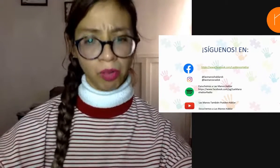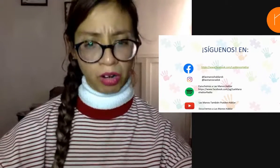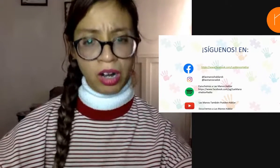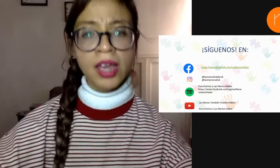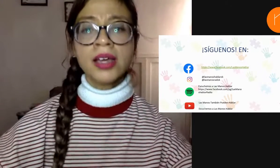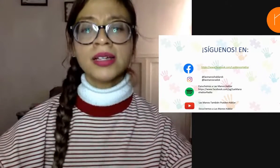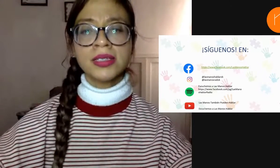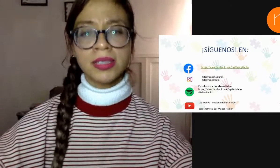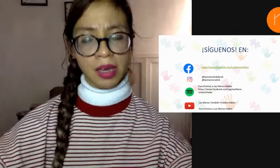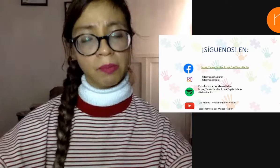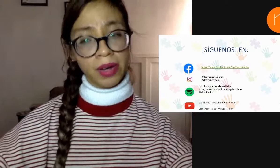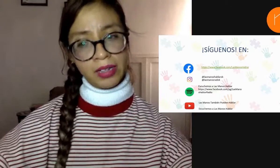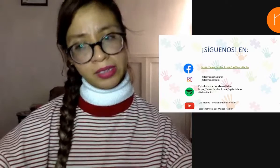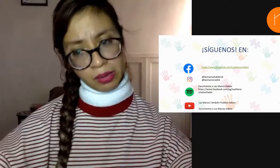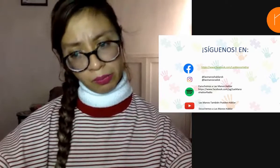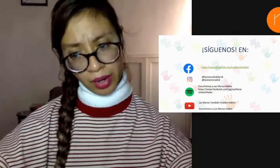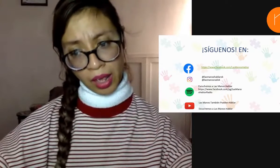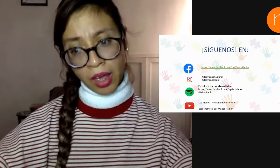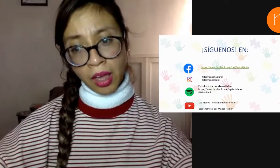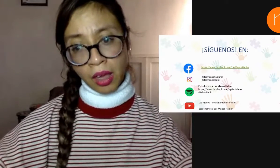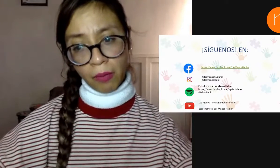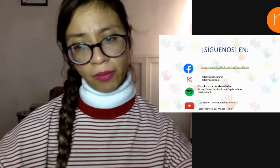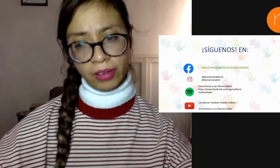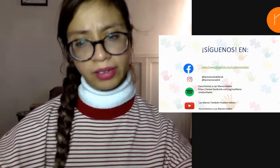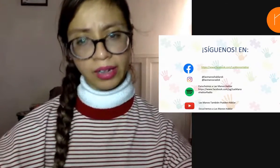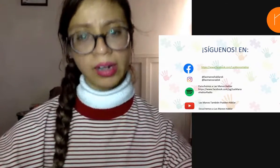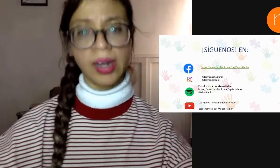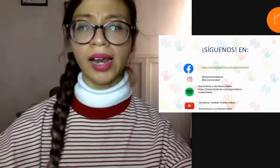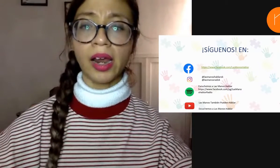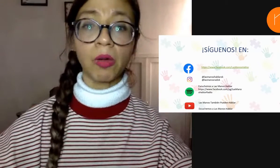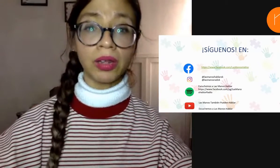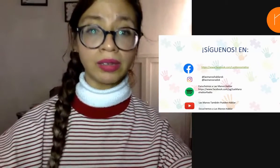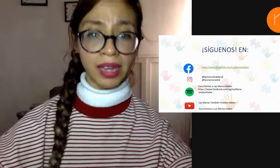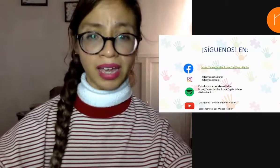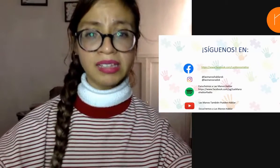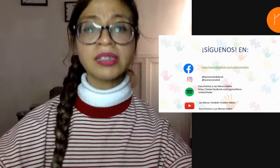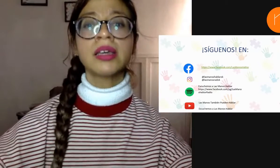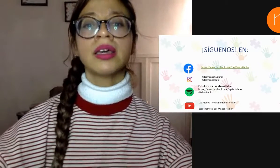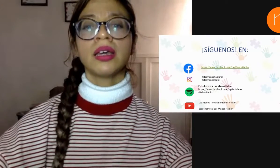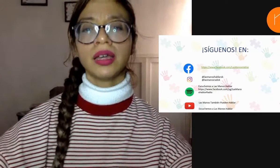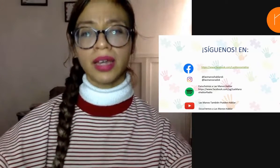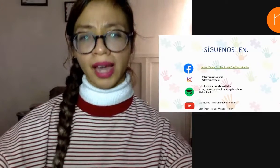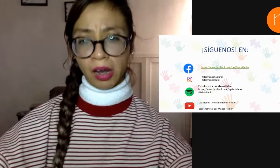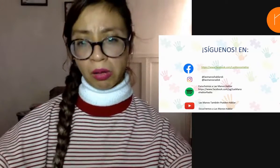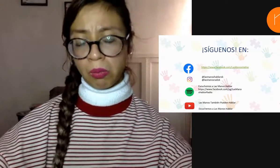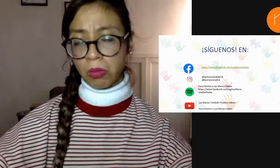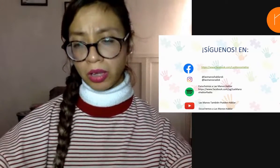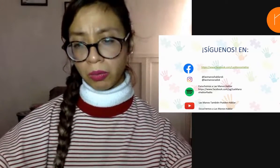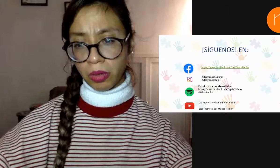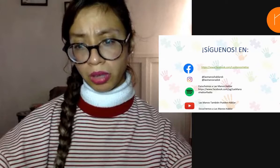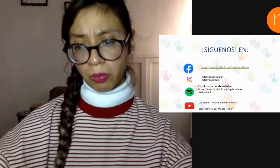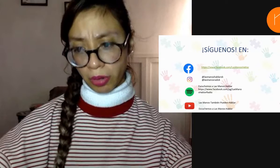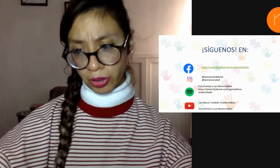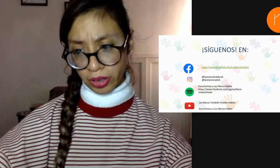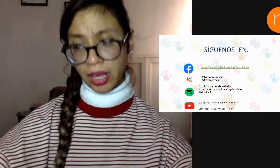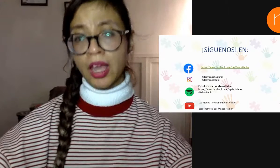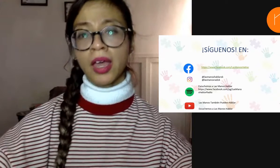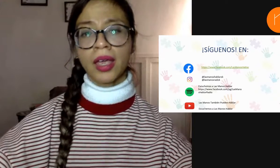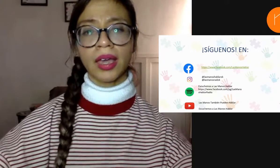amor siempre, siempre va a ser la lengua de señas y algo muy, muy importante